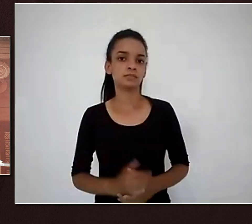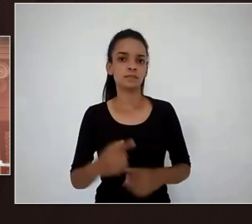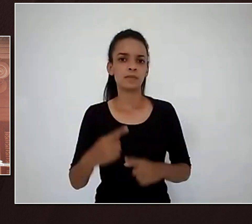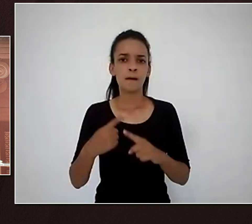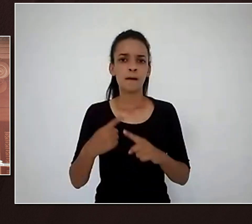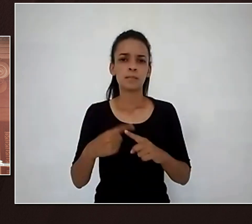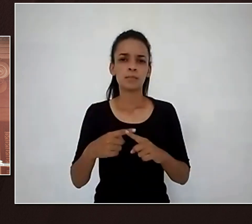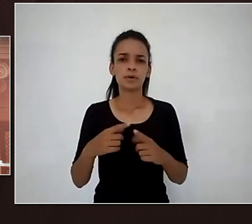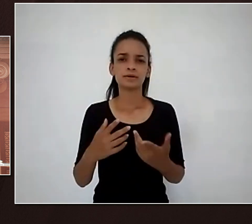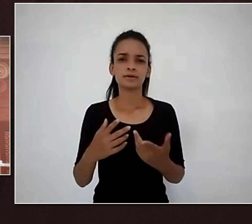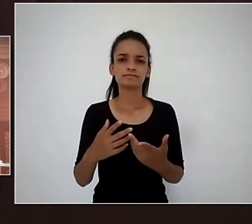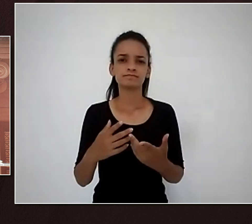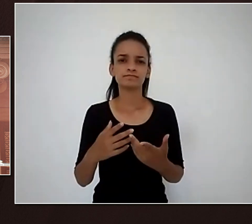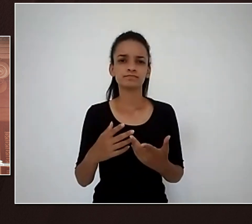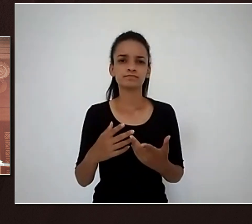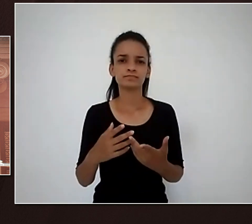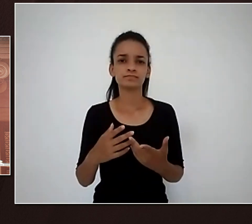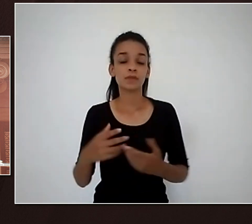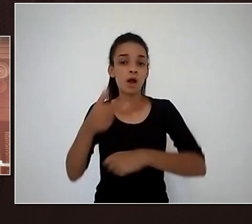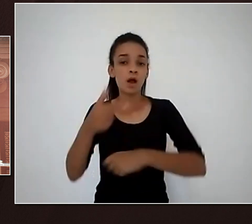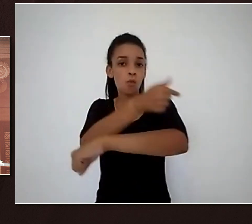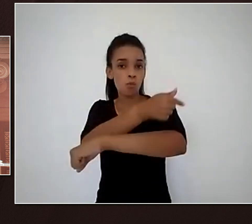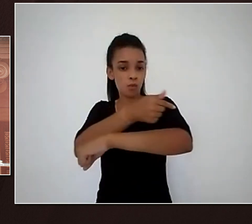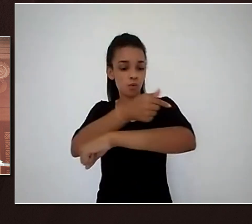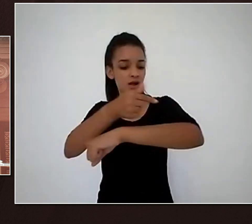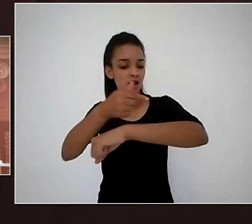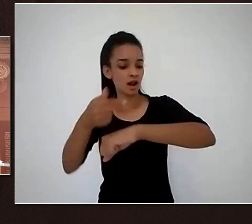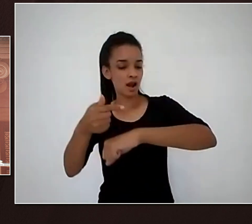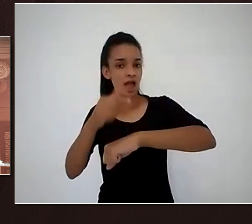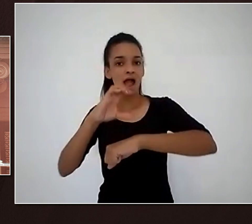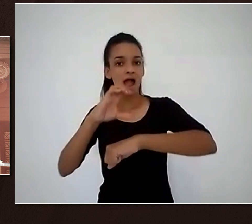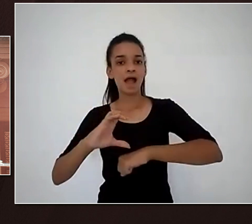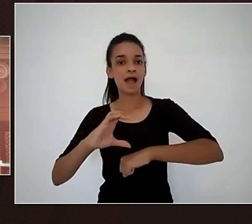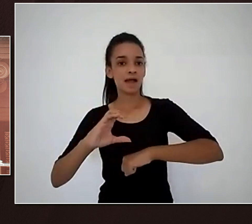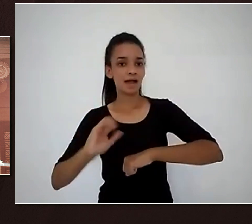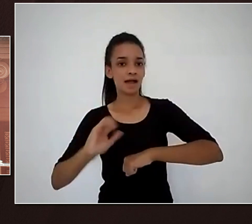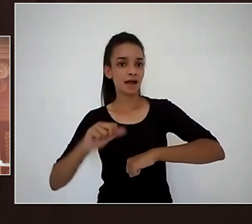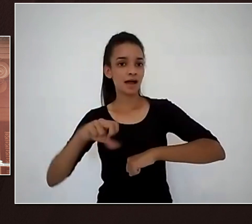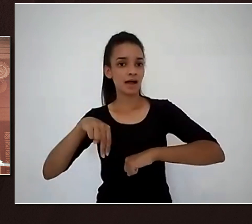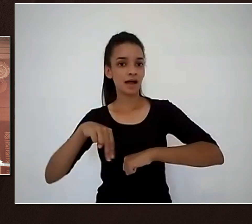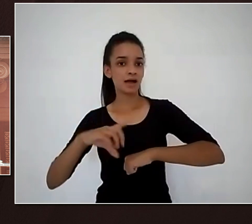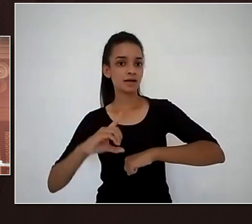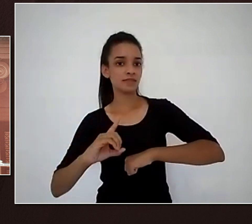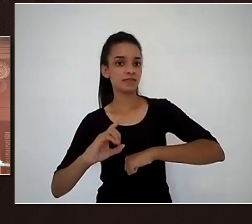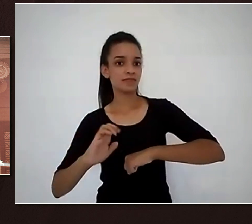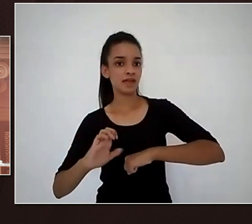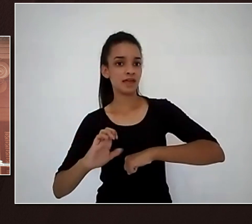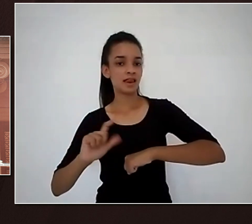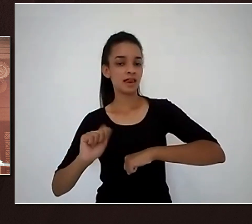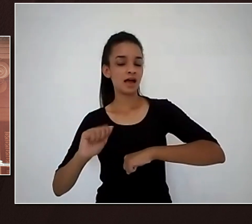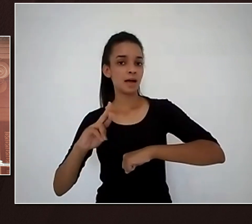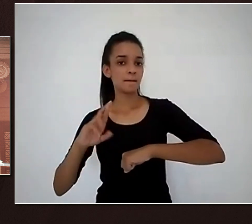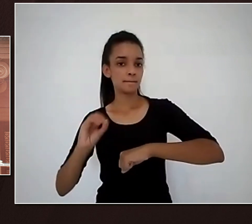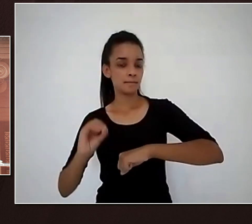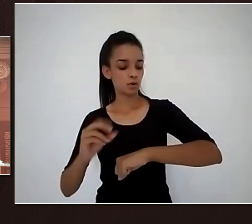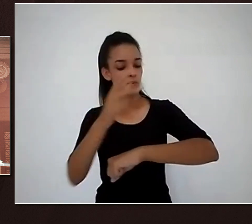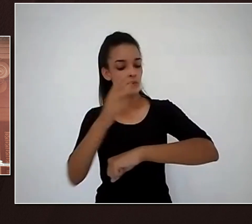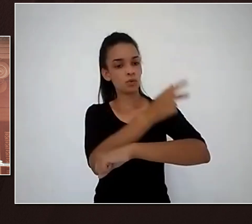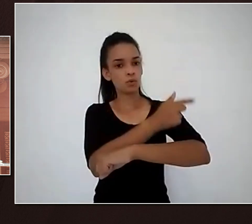um suporte que sustenta, né, as lâmpadas e com